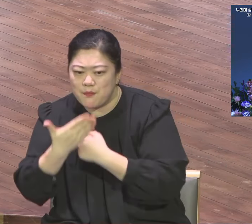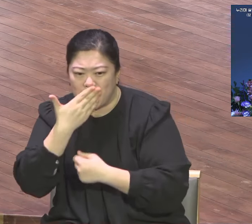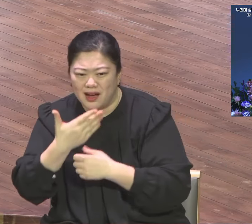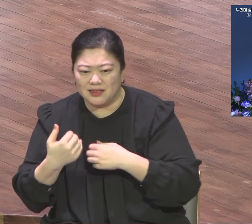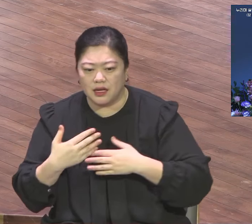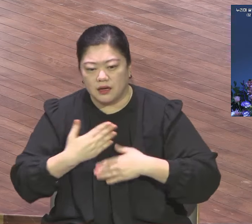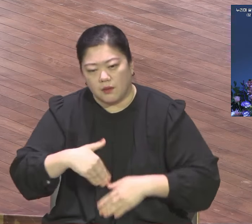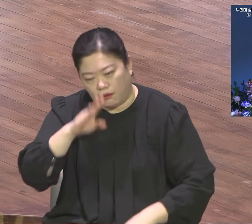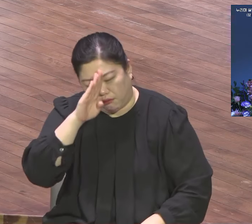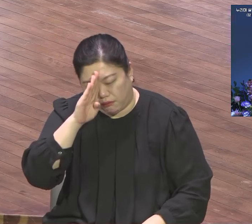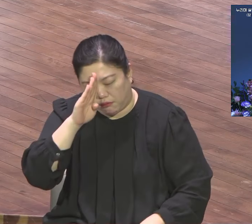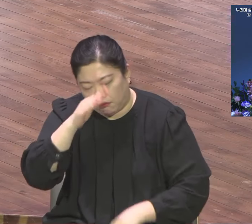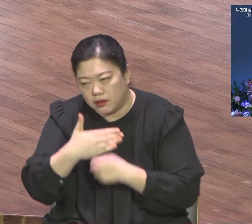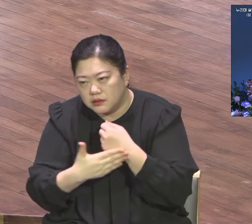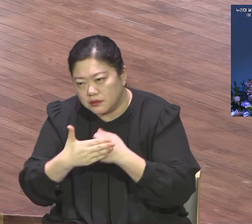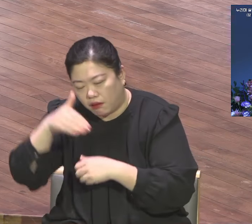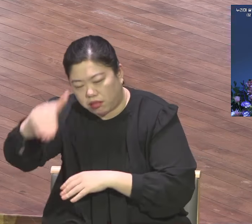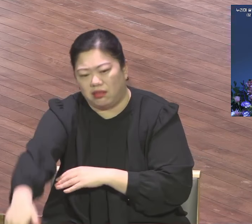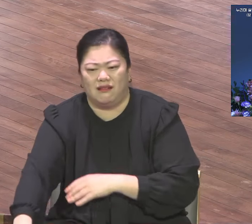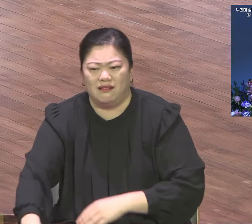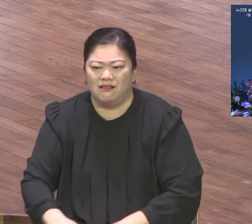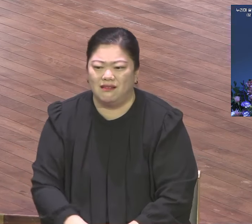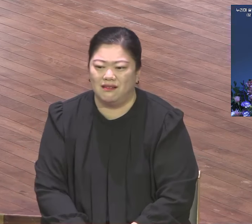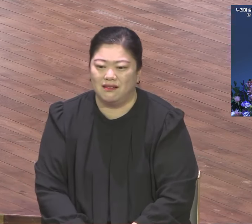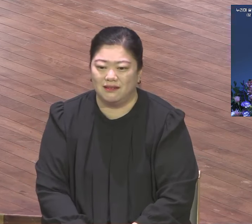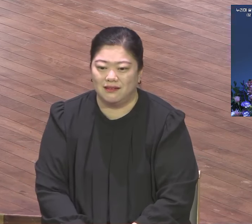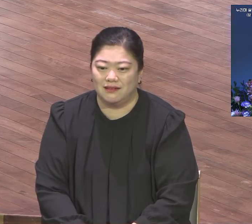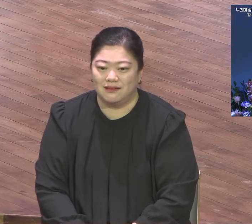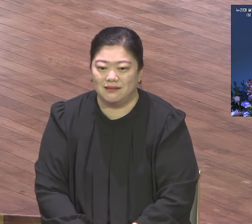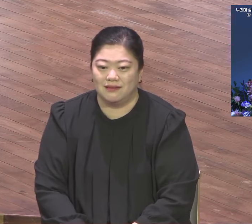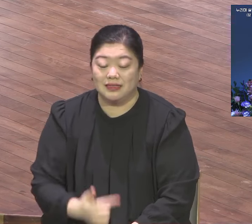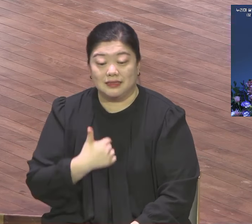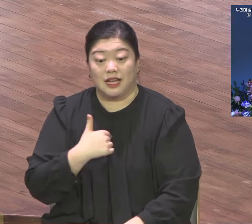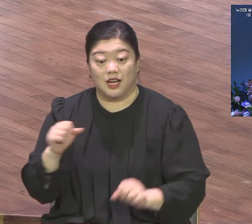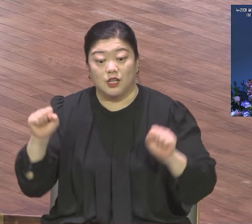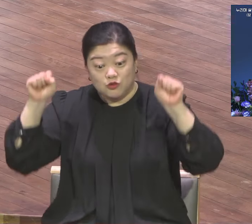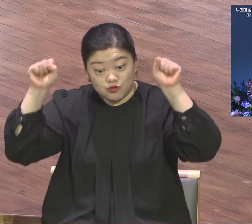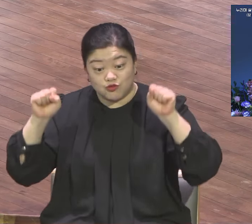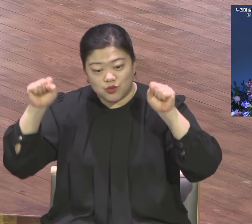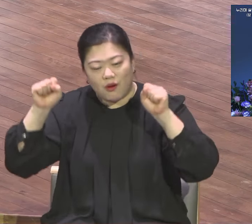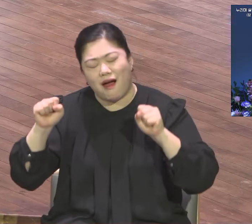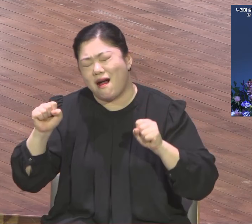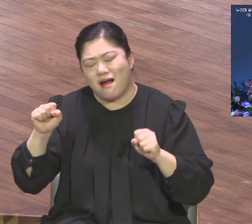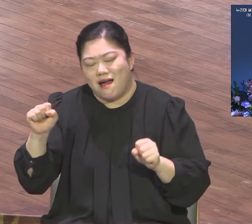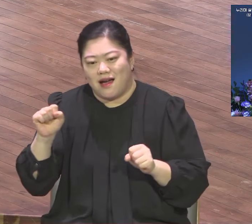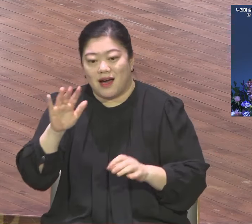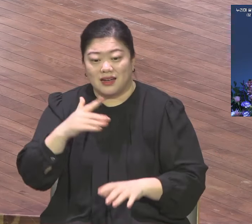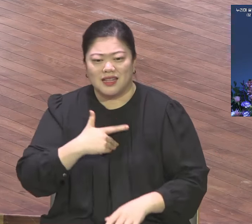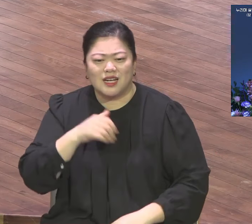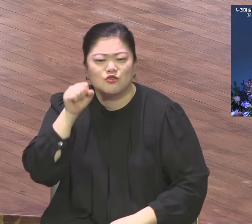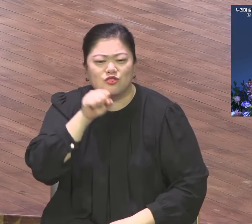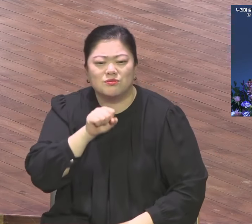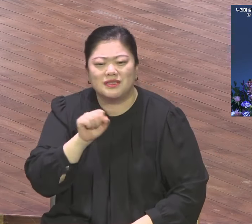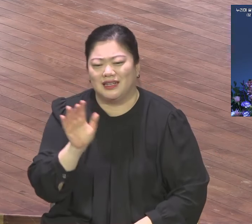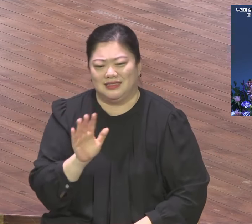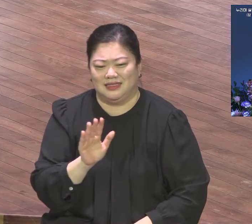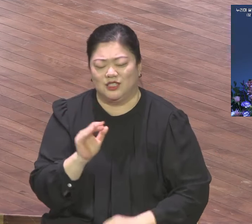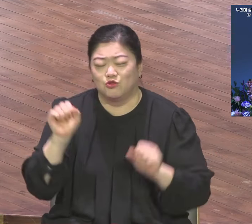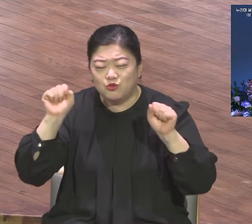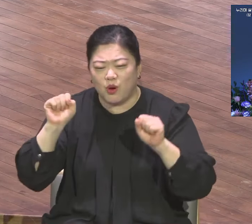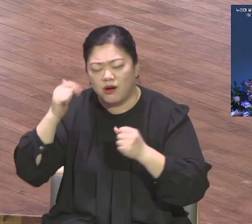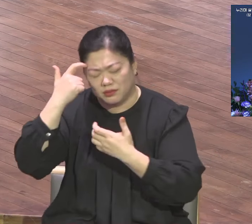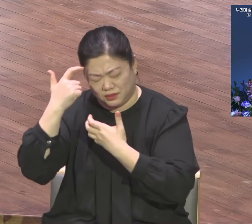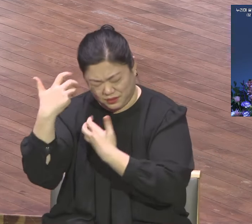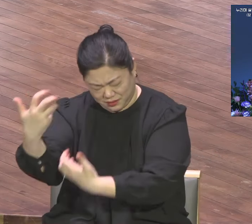그래서 운동 상당히 저는 이렇게 인생을 살면서 뭐 심각하게 무슨 고민하면서 이런